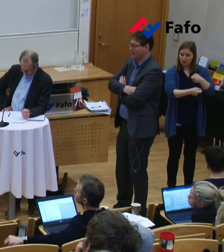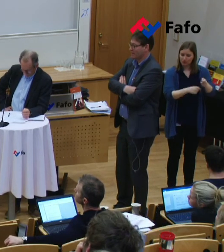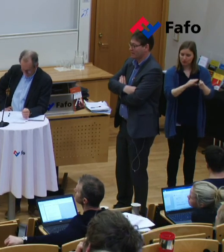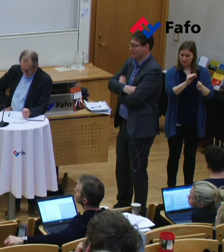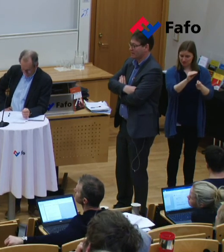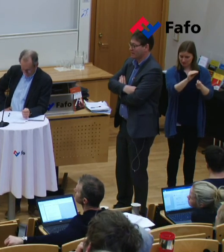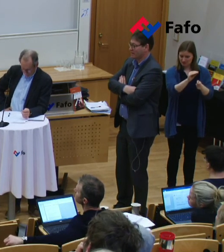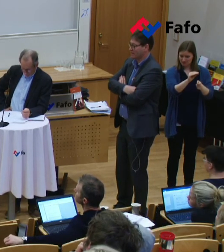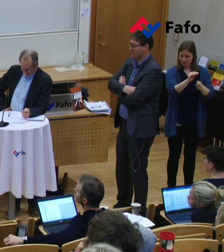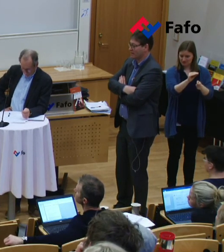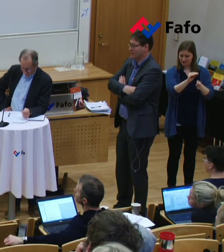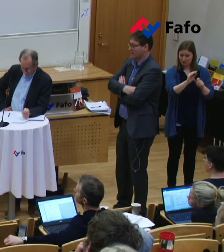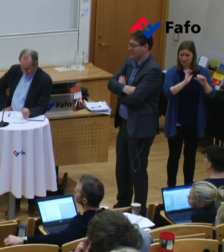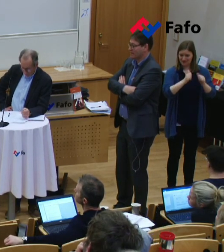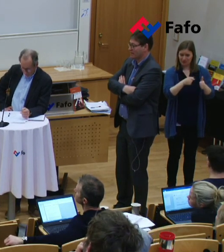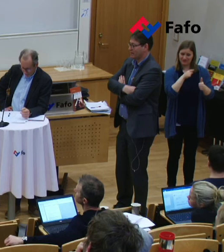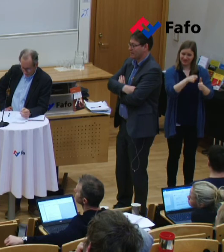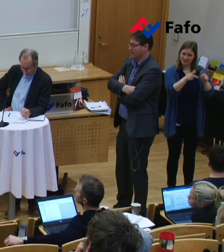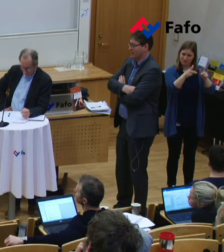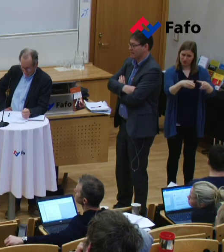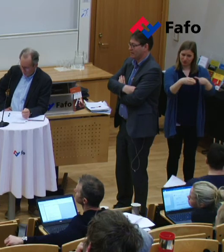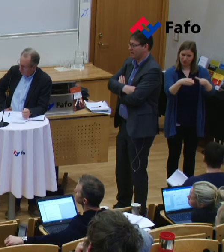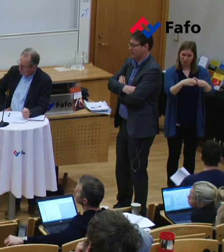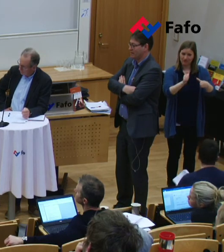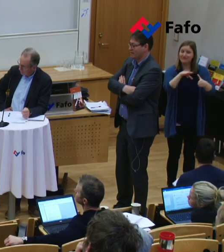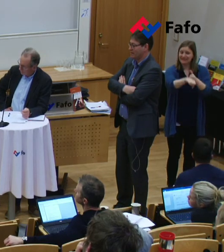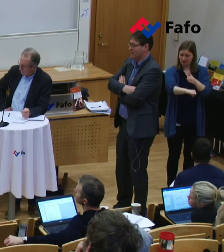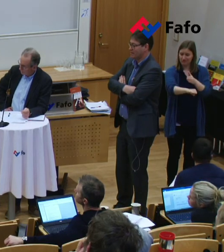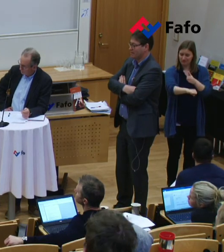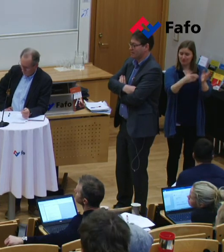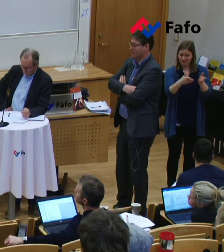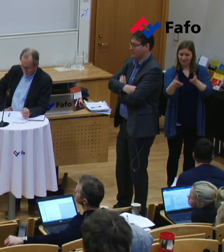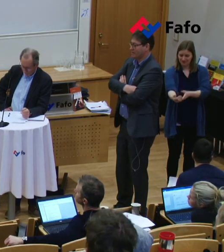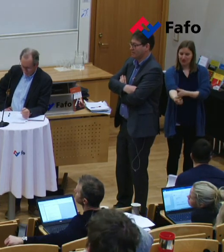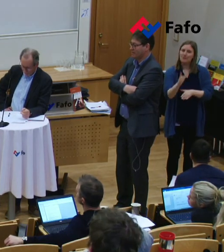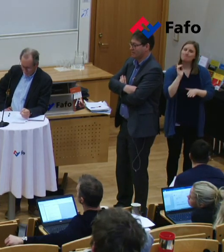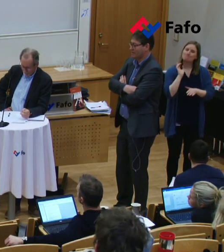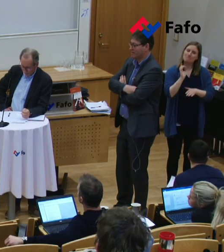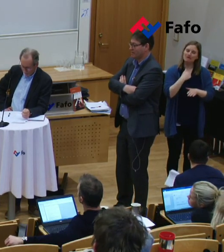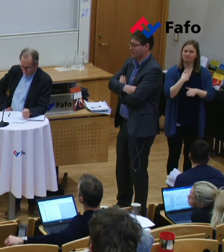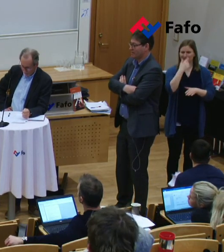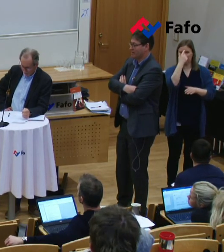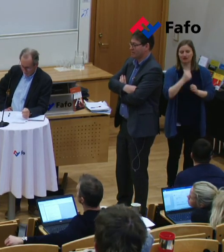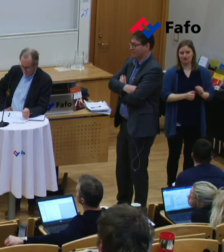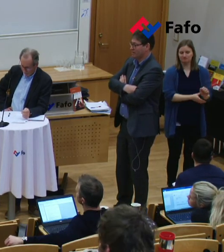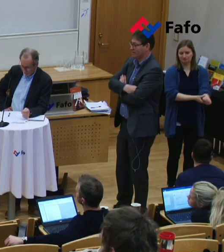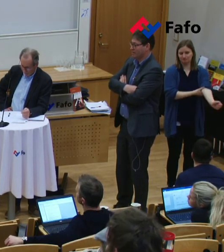klart disse, denne brukergruppa selvfølgelig skal ha tilgang på de tjenestene. Men jeg tenker det viktig at vi